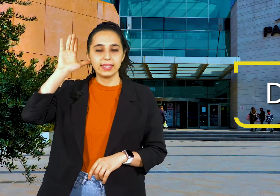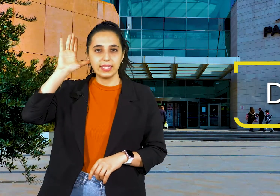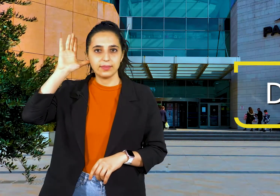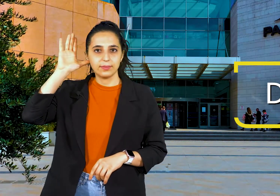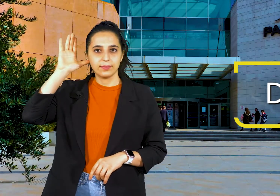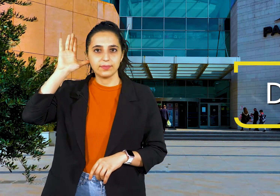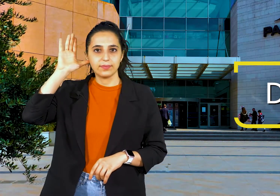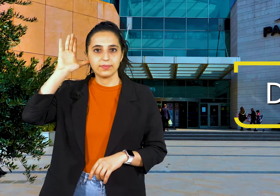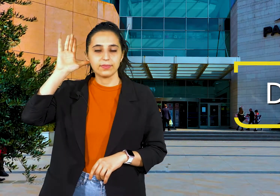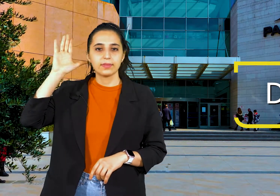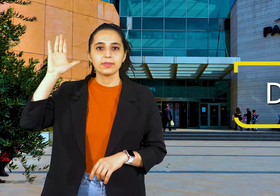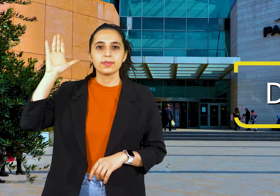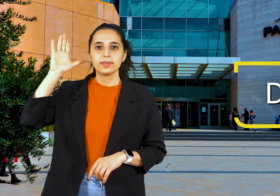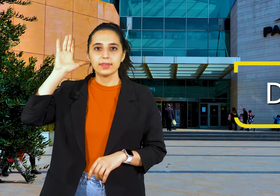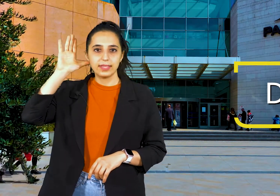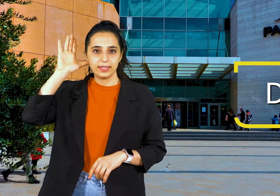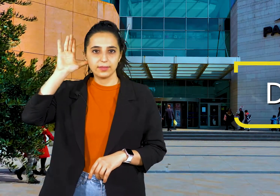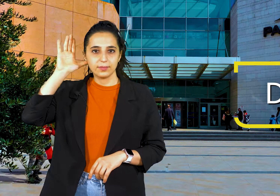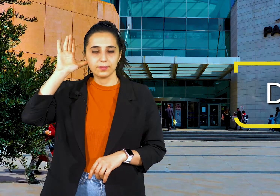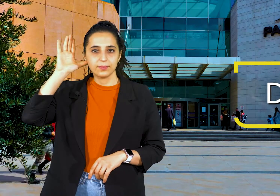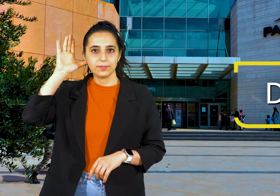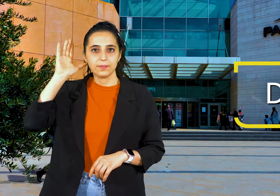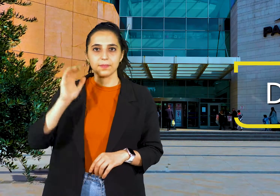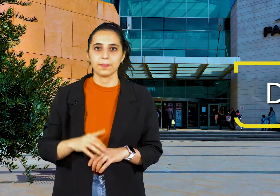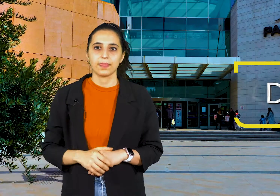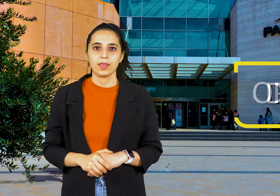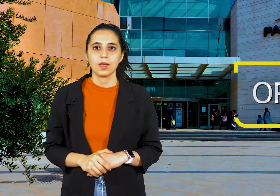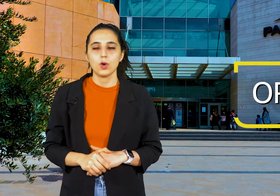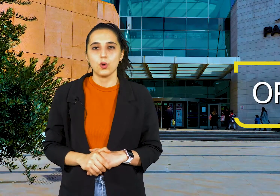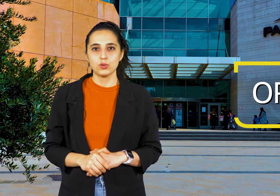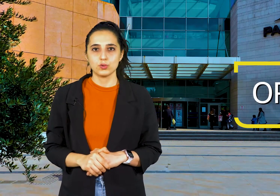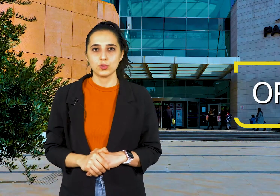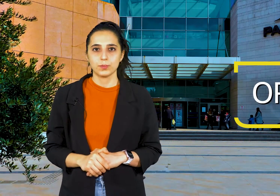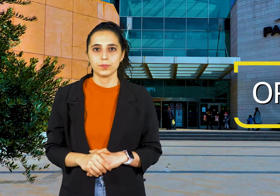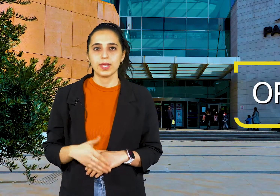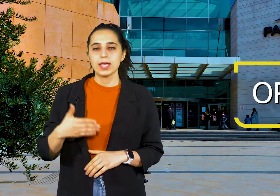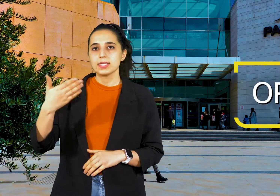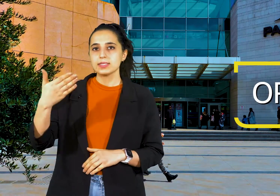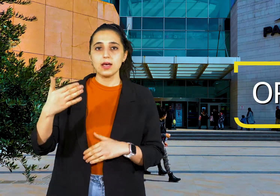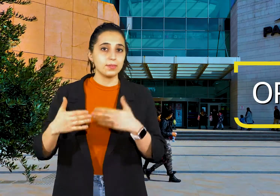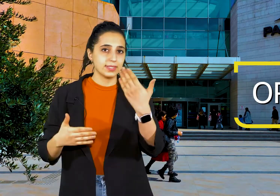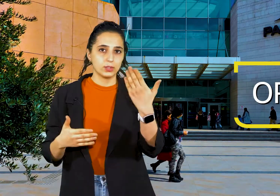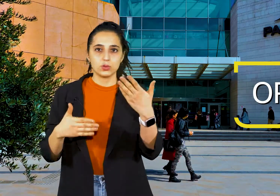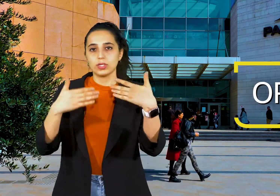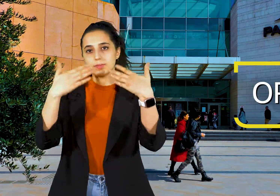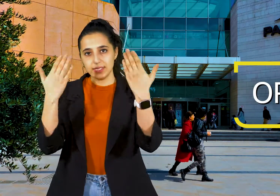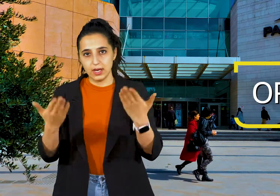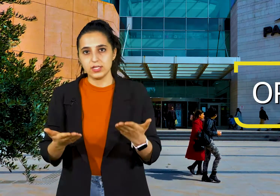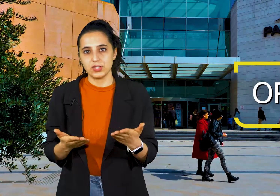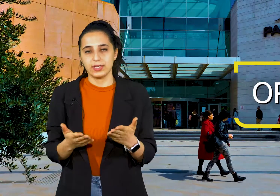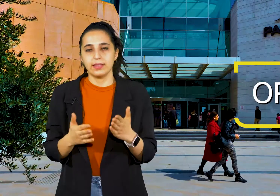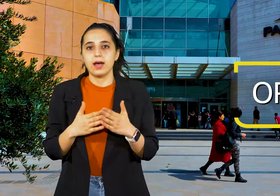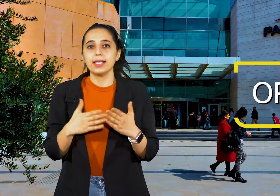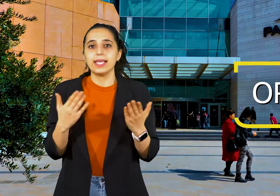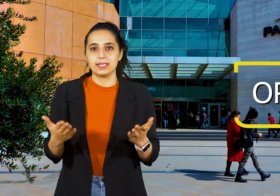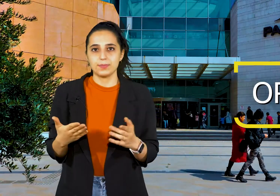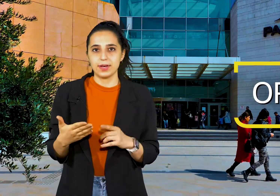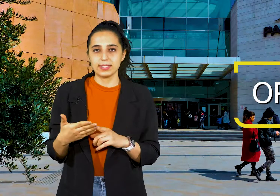din. Din. Oruç. Sağ elimiz ya da sol elimiz yine aynı şekilde hangi eliniz